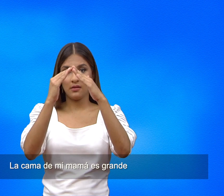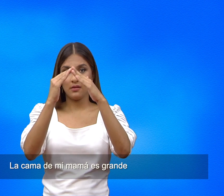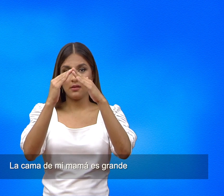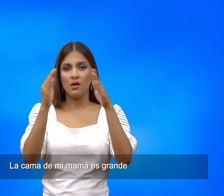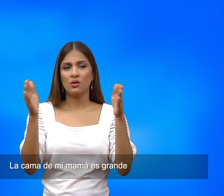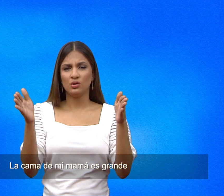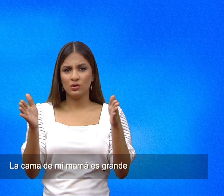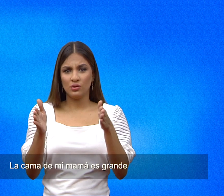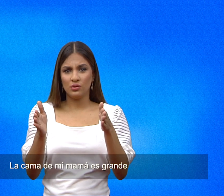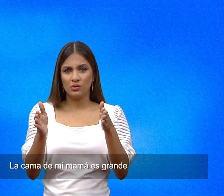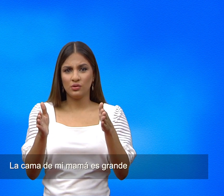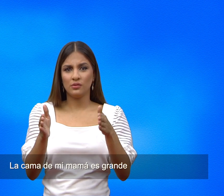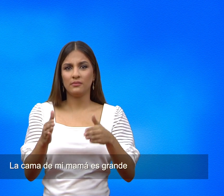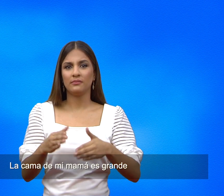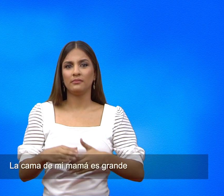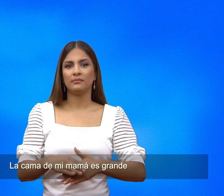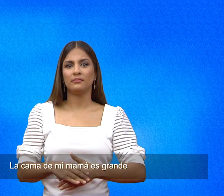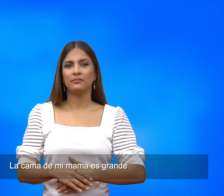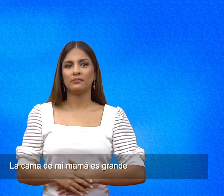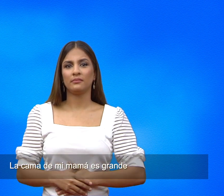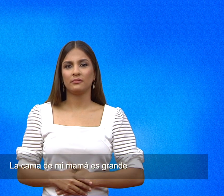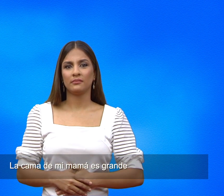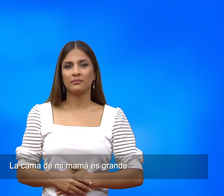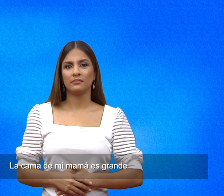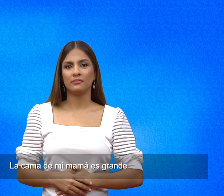la cama de mi mamá es grande